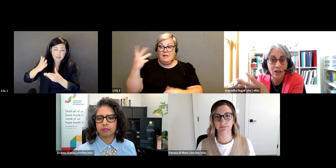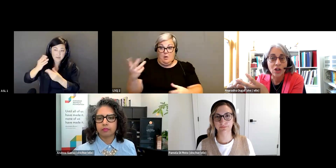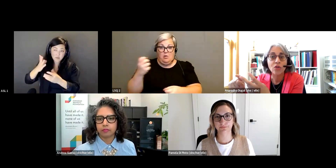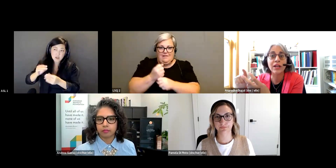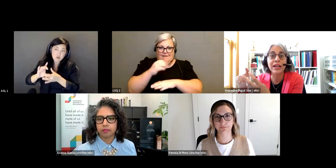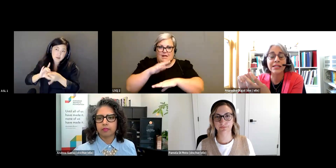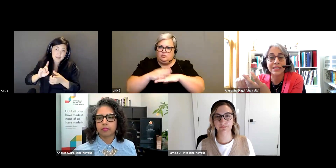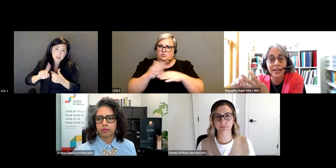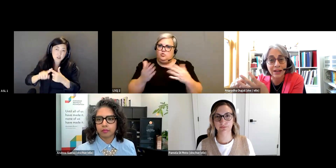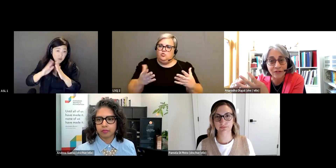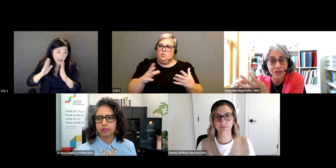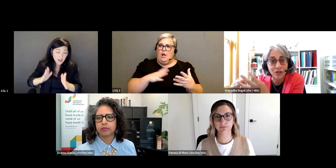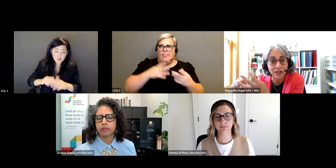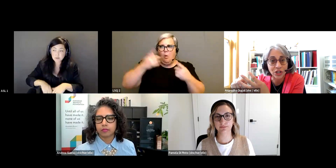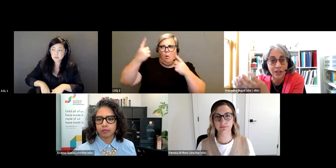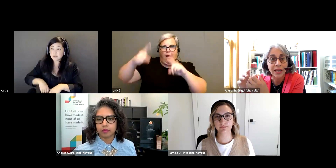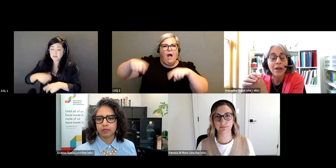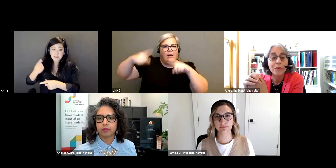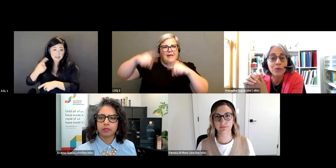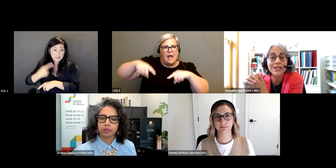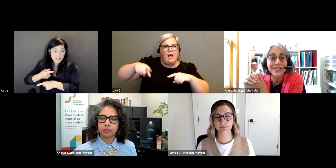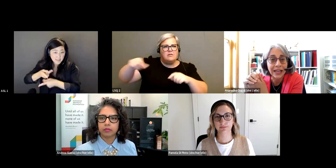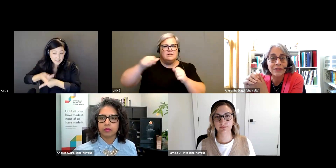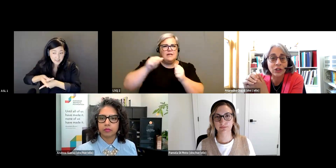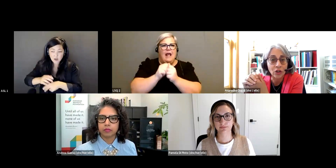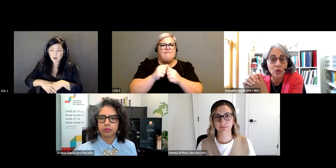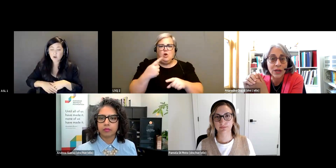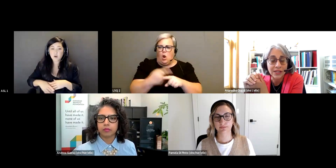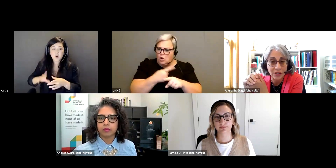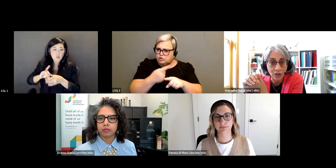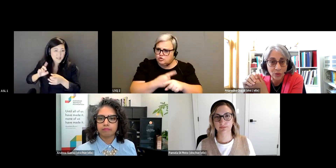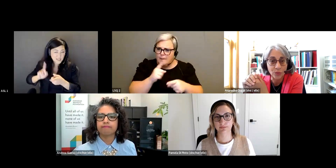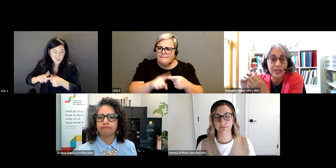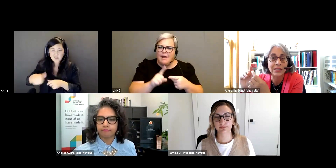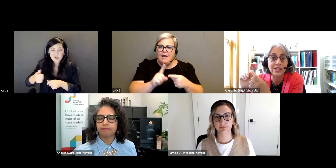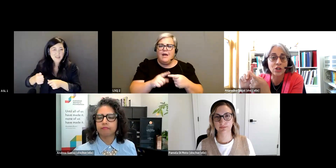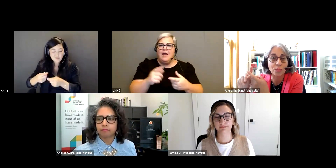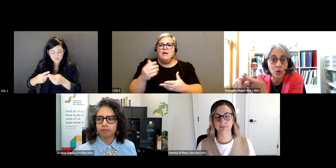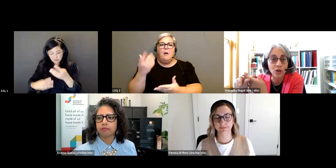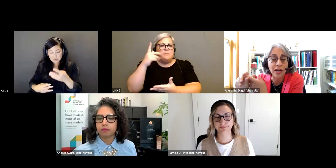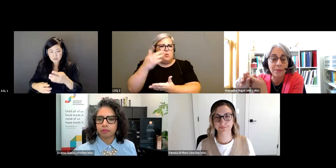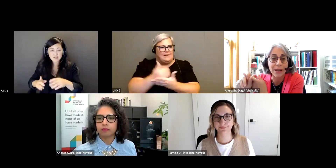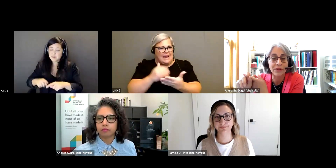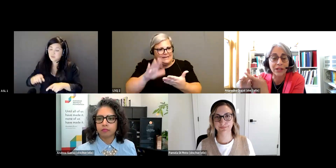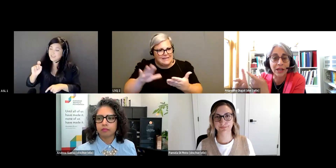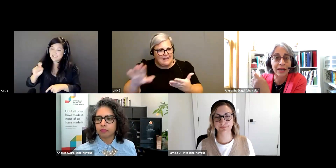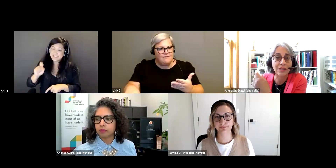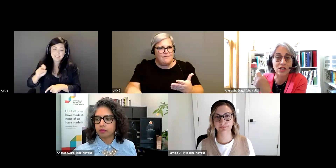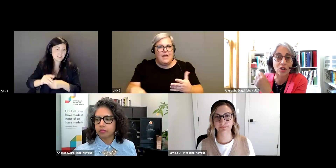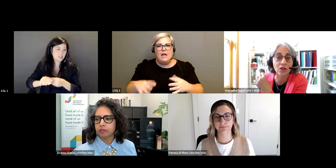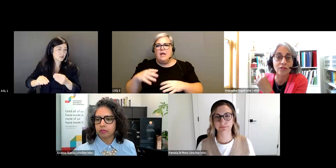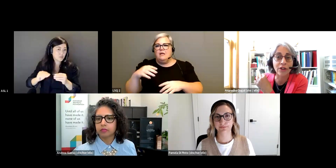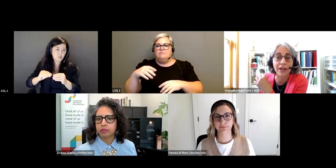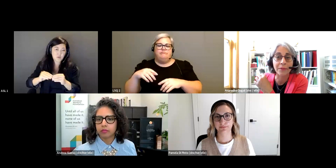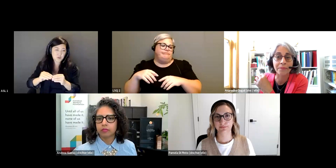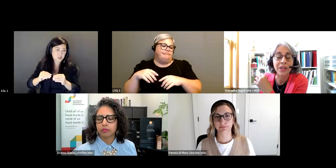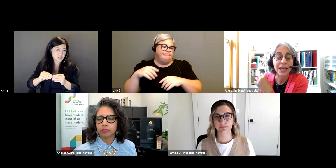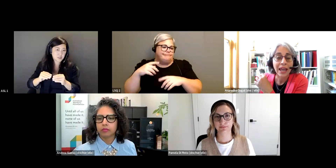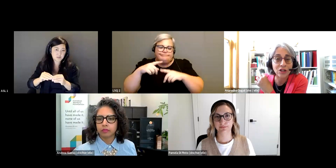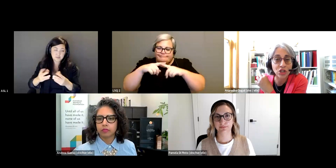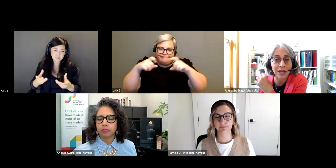Nous avons quelques ententes en lien avec le logement, la garde d'enfants, les infrastructures.